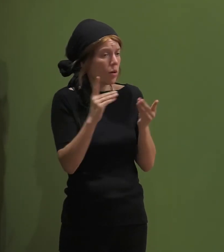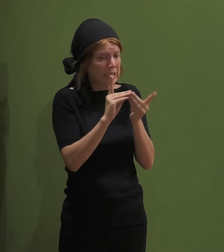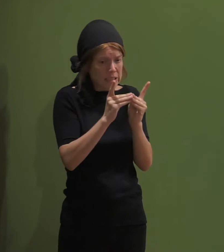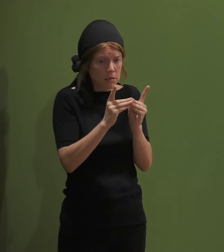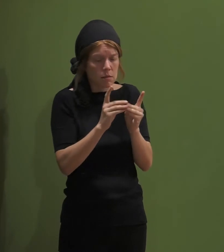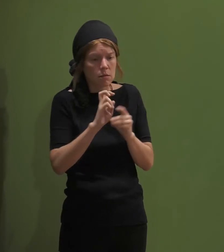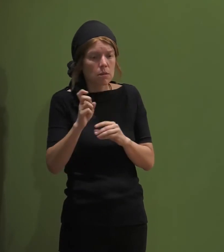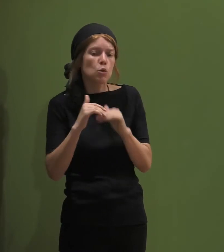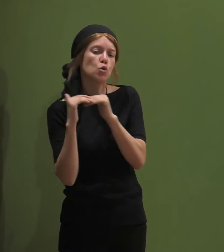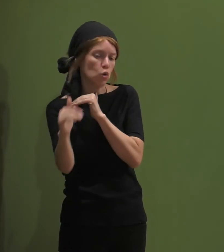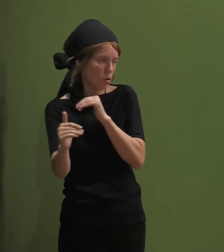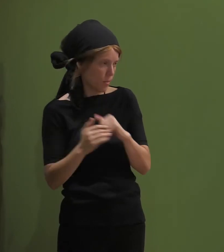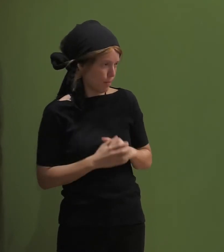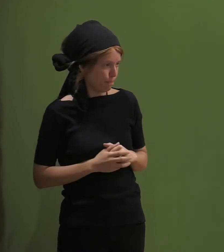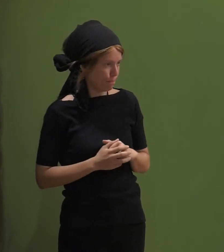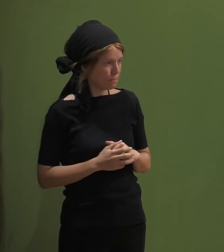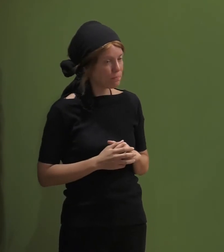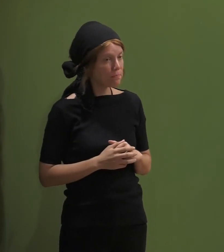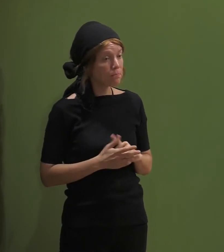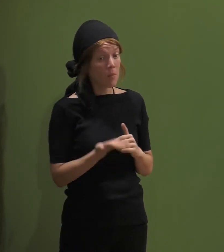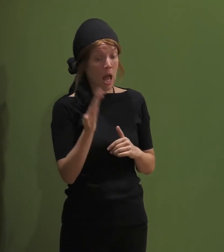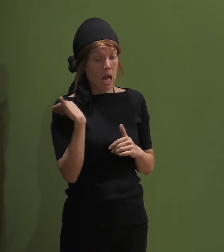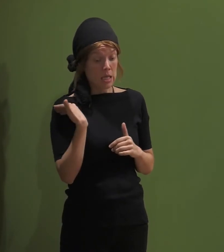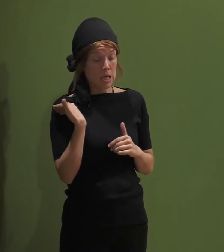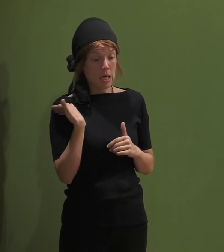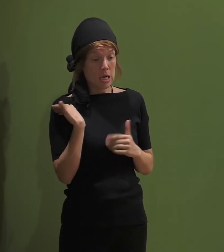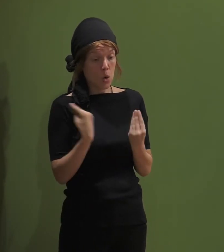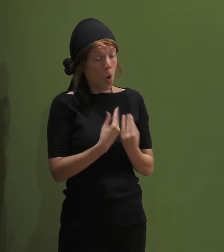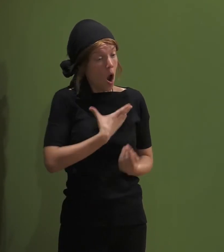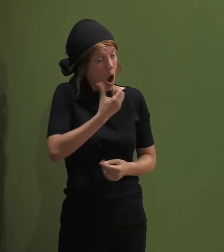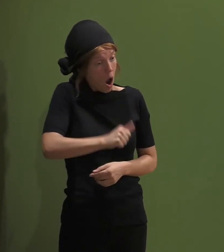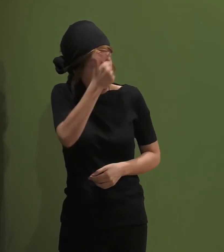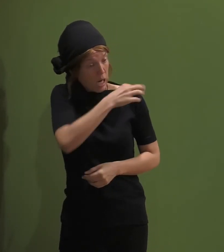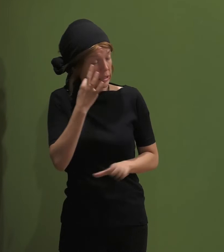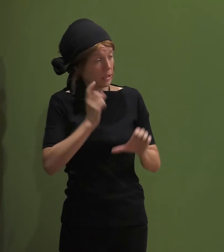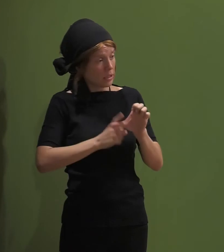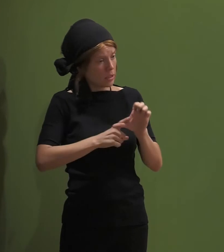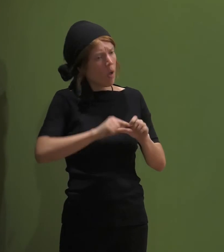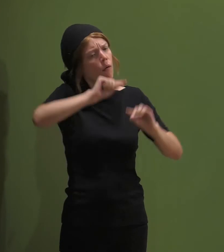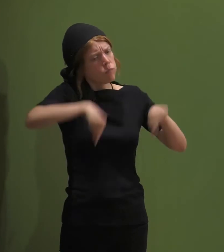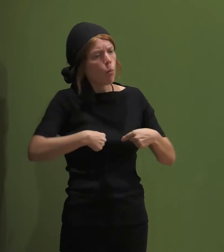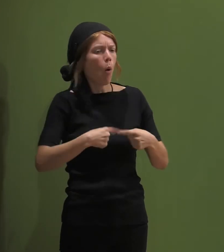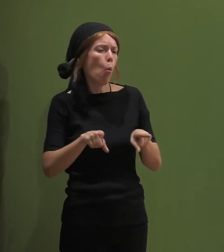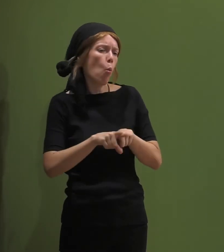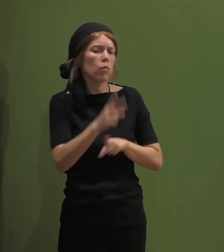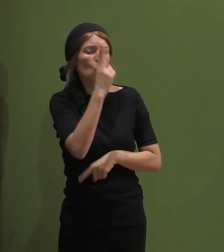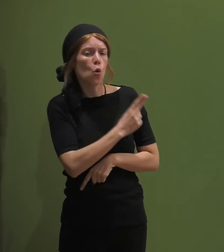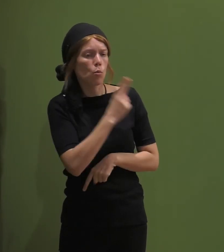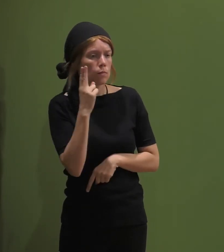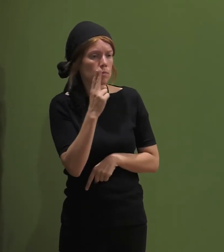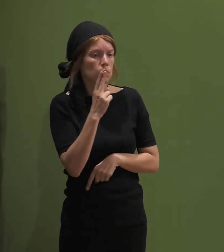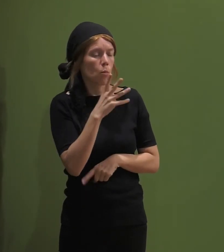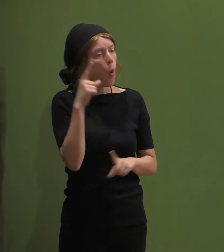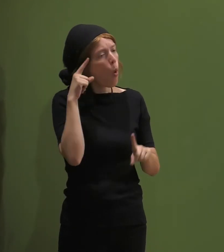digitalización y otra es la de la sostenibilidad. Ayer firmábamos con los alcaldes y alcaldesas extremeñas un compromiso en el cumplimiento